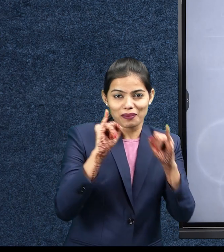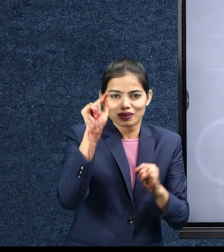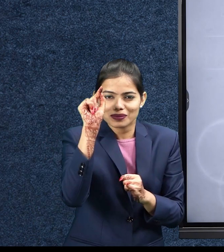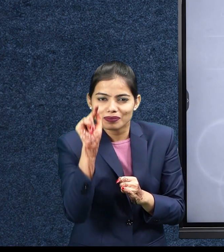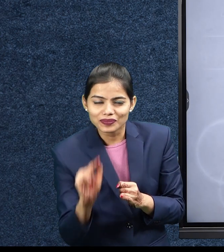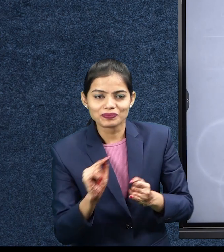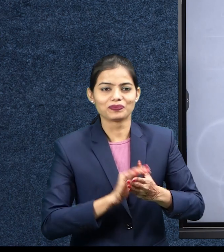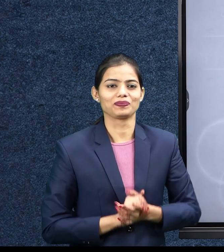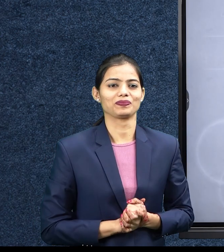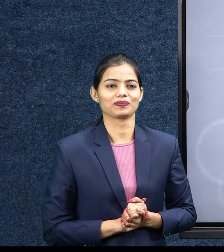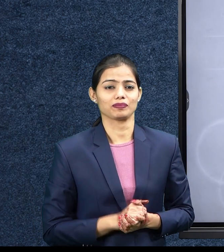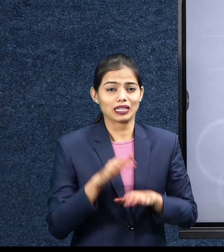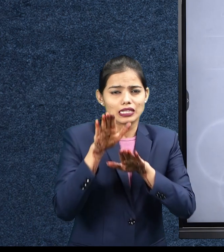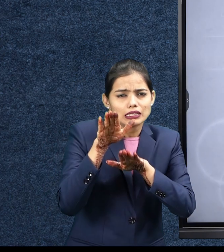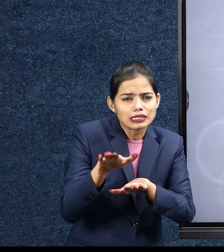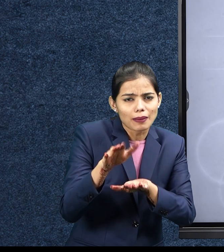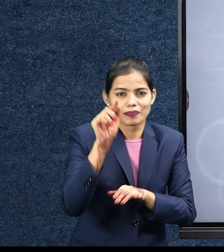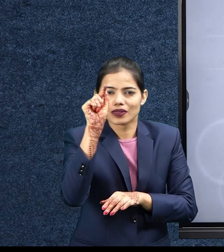स्वतंत्र कार्यक्रम, अवलंबून घटना.